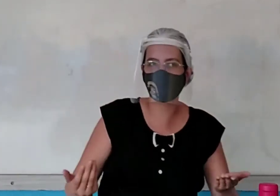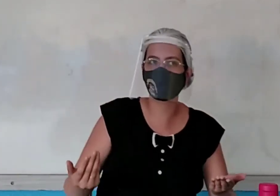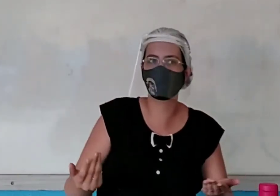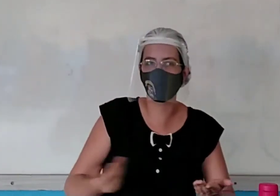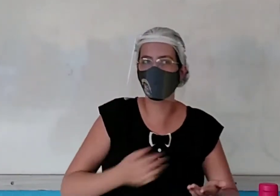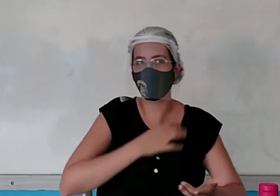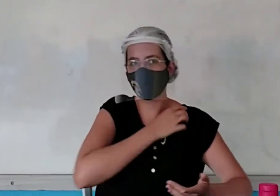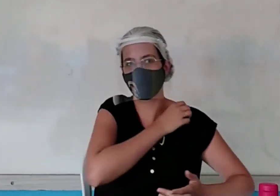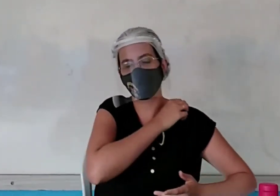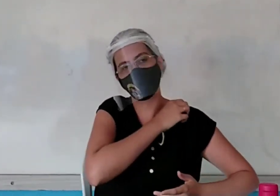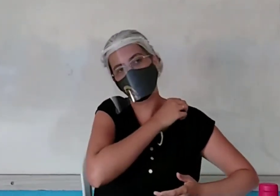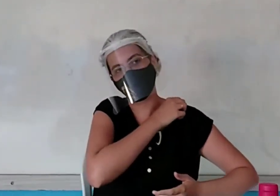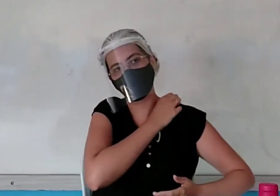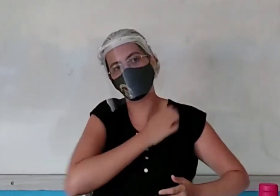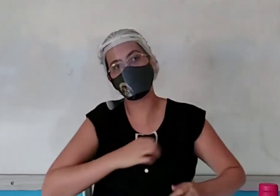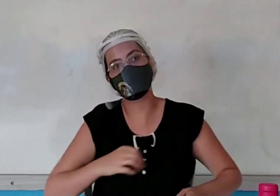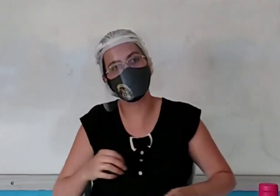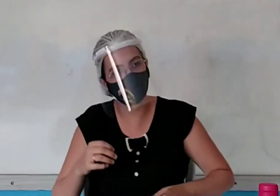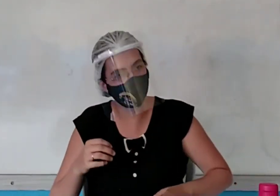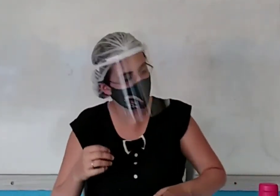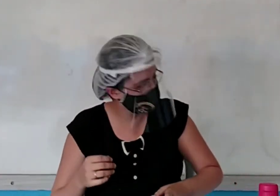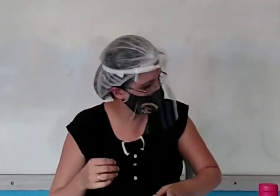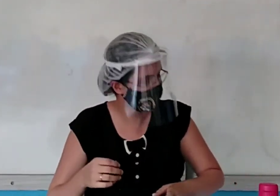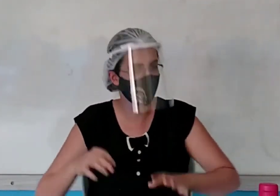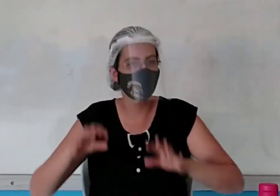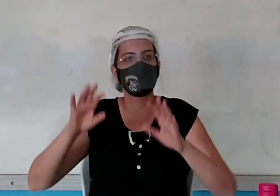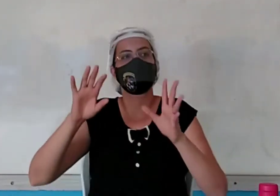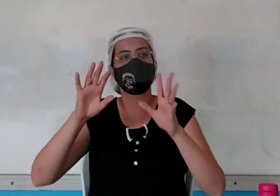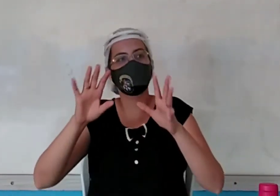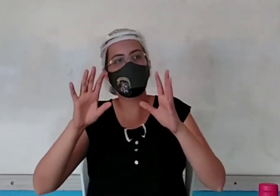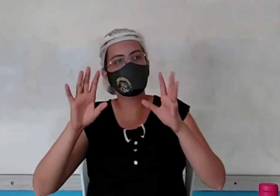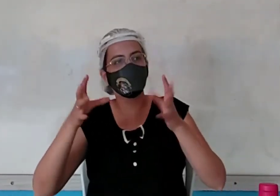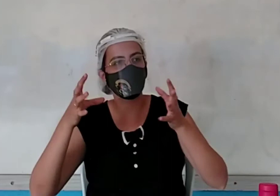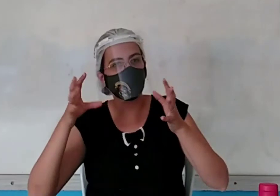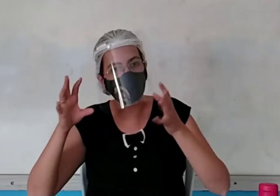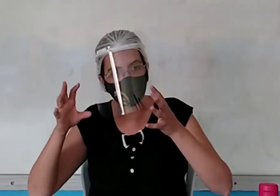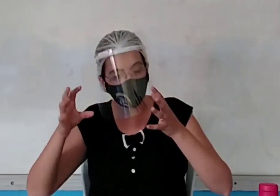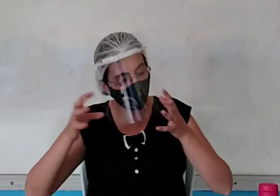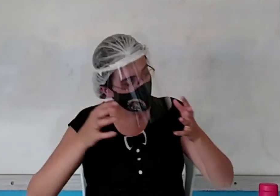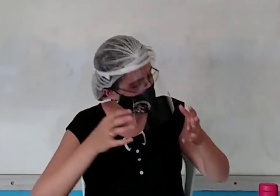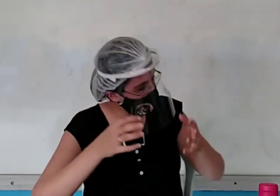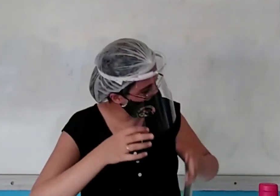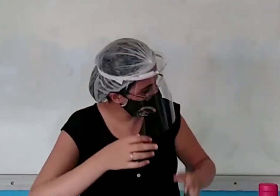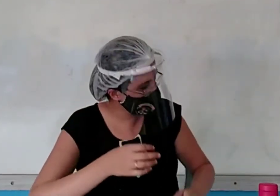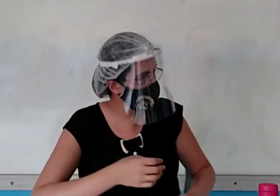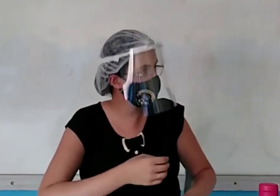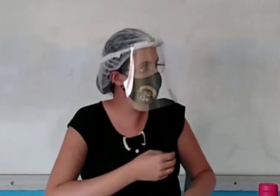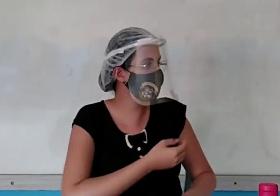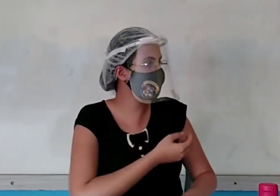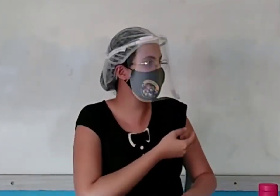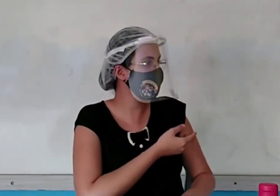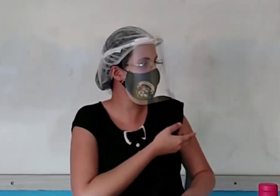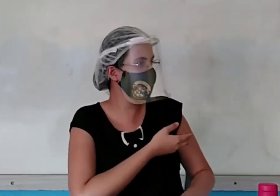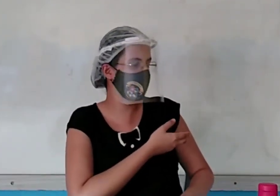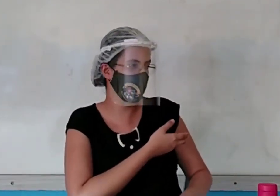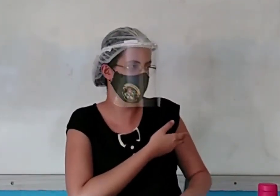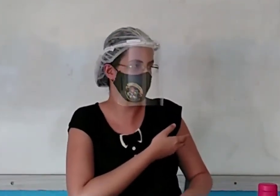nada, obviamente. E aí, quando eu viro, eu faço um novo medo de virar. O ônibus estava em cima.